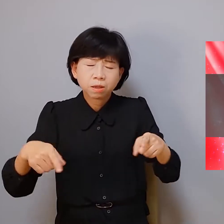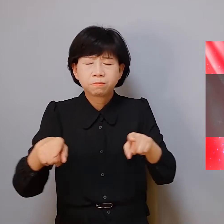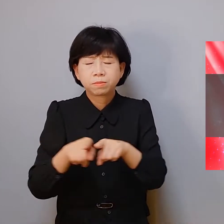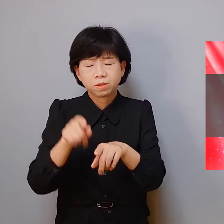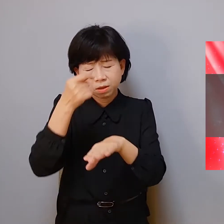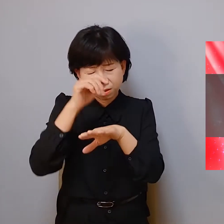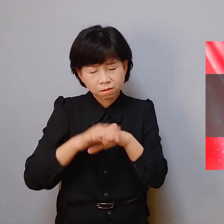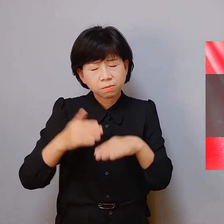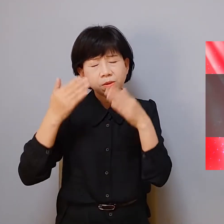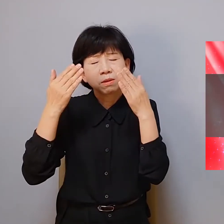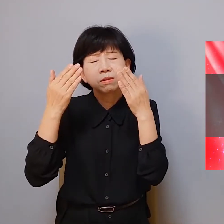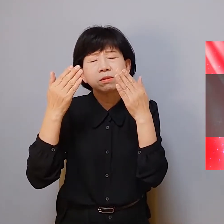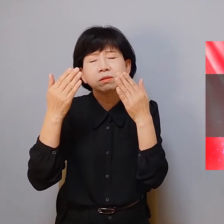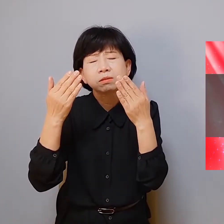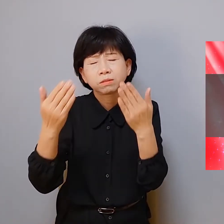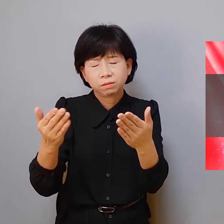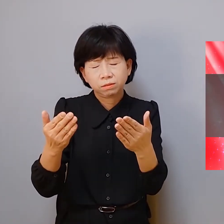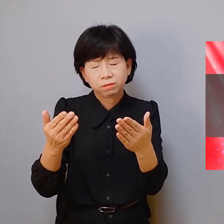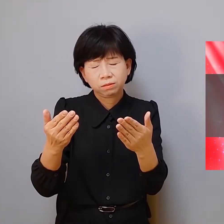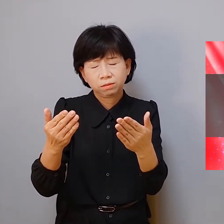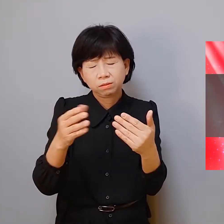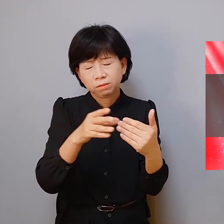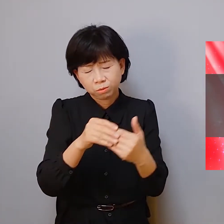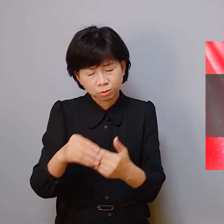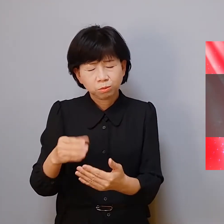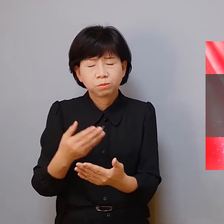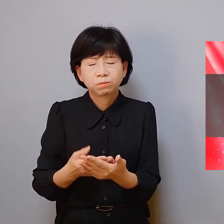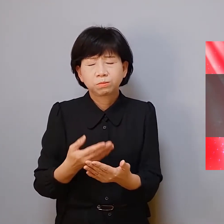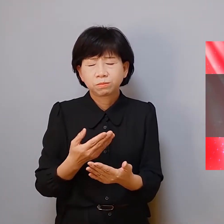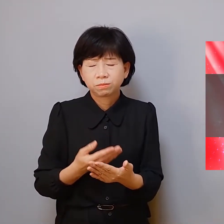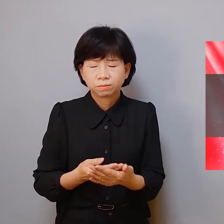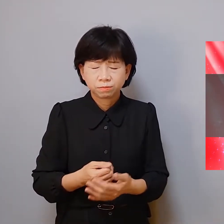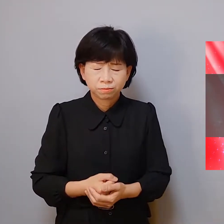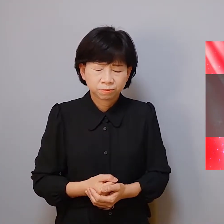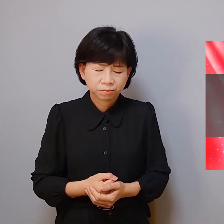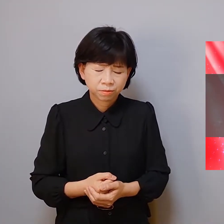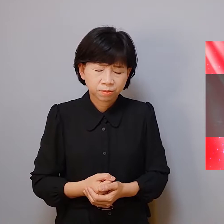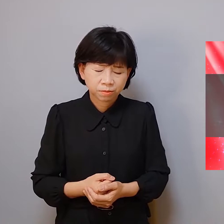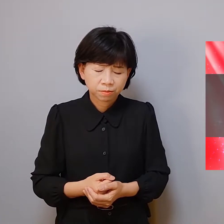나와서 함께 예배를 드릴 수 있게 하여 주옵소서.